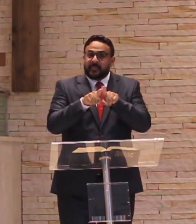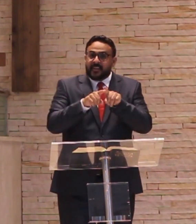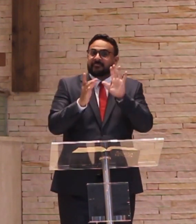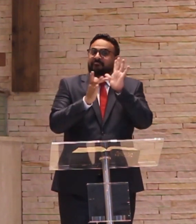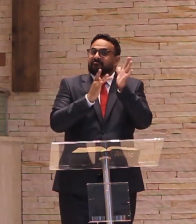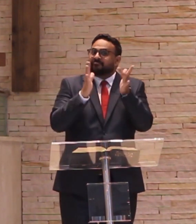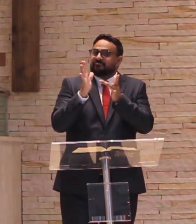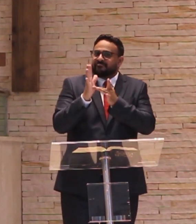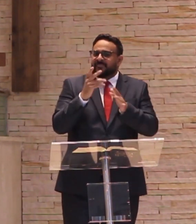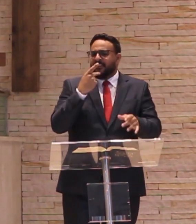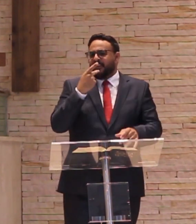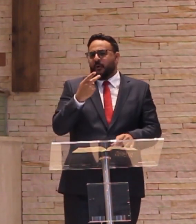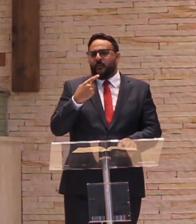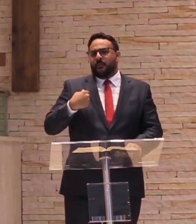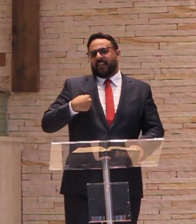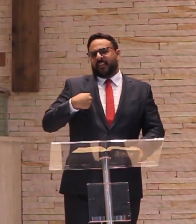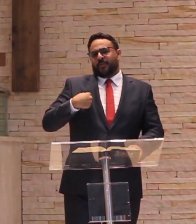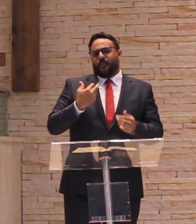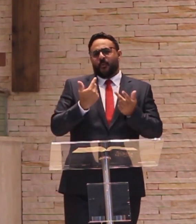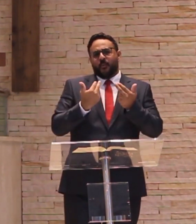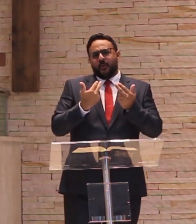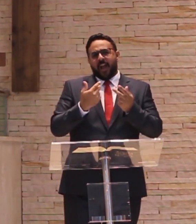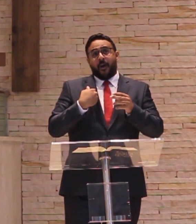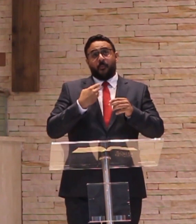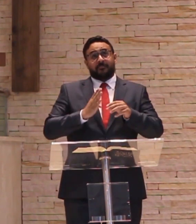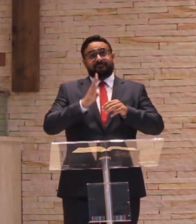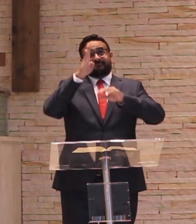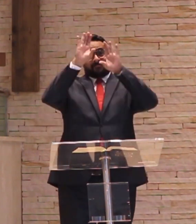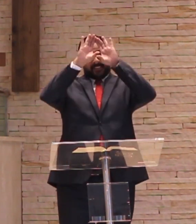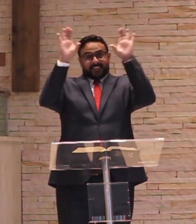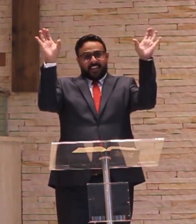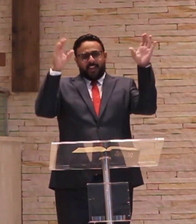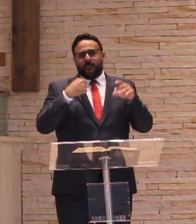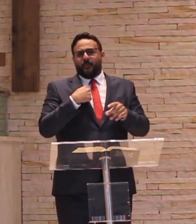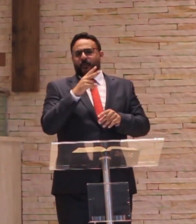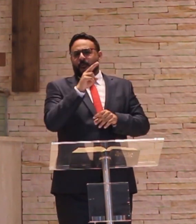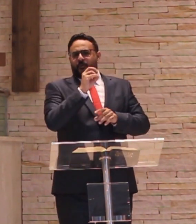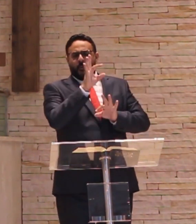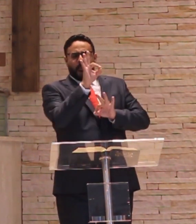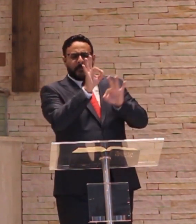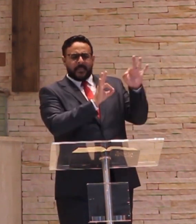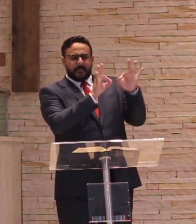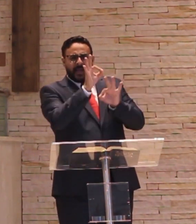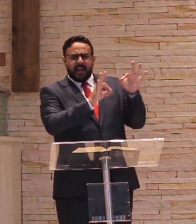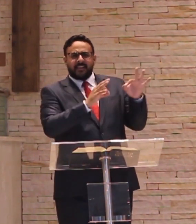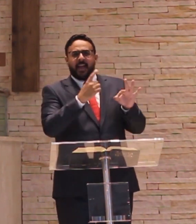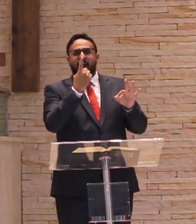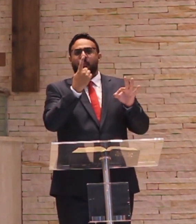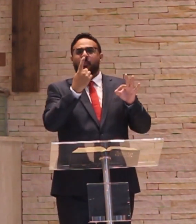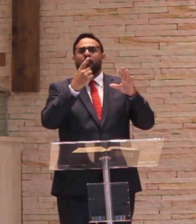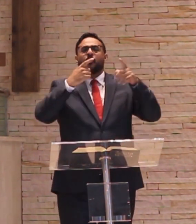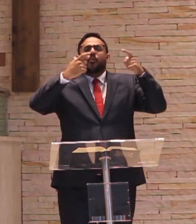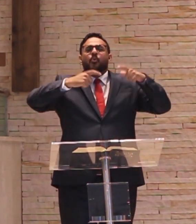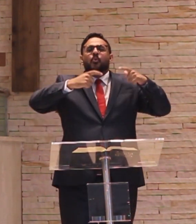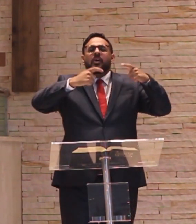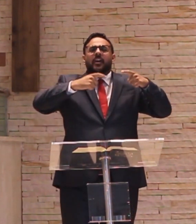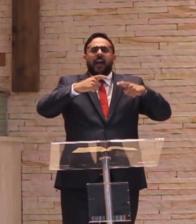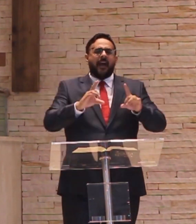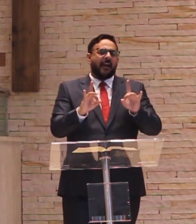na cruz. Jesus ele disse: eu vou para o céu e vou preparar-vos um lugar, e quando